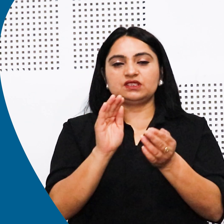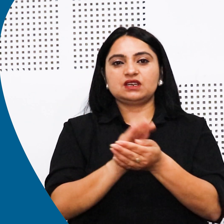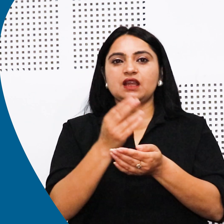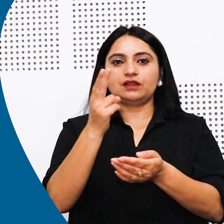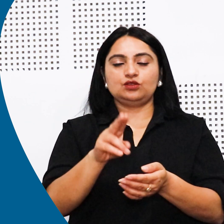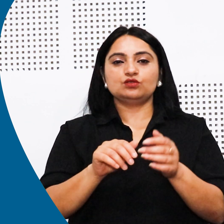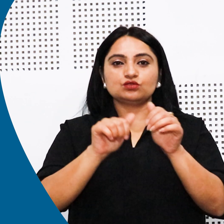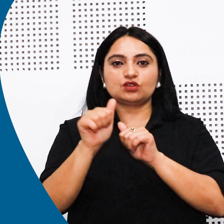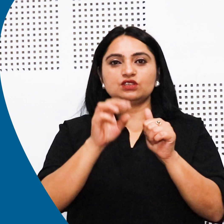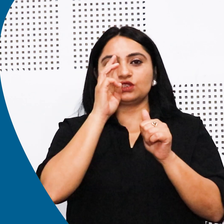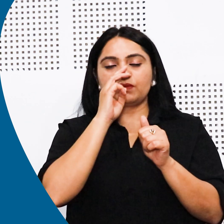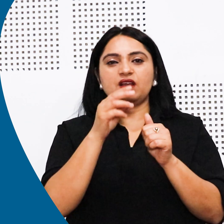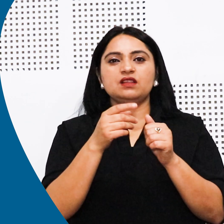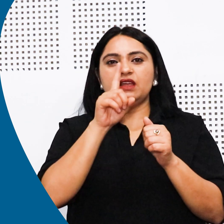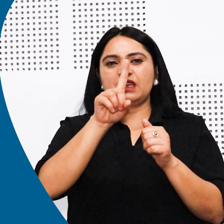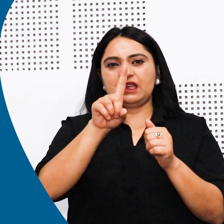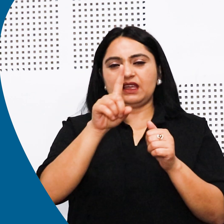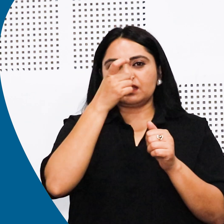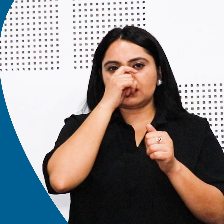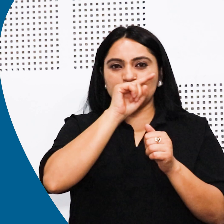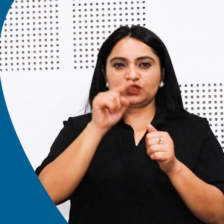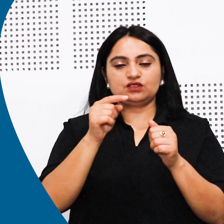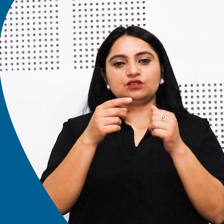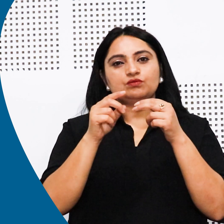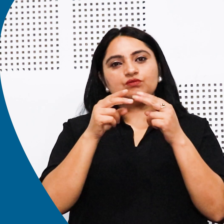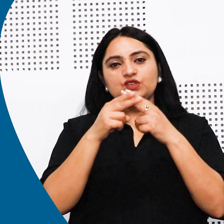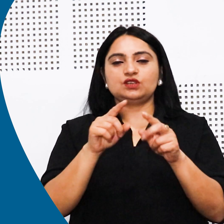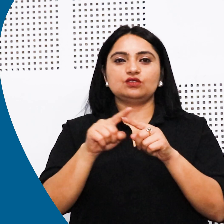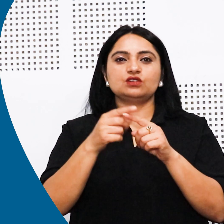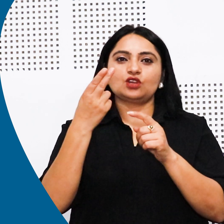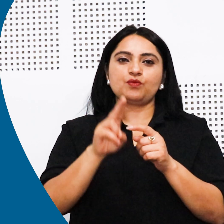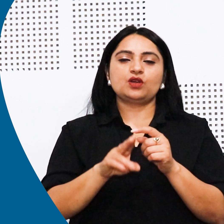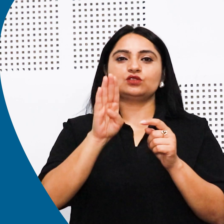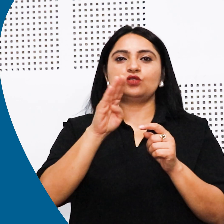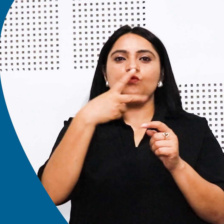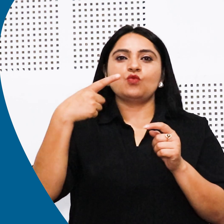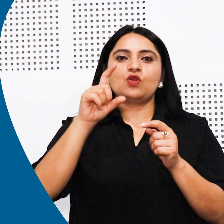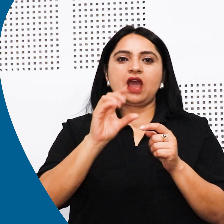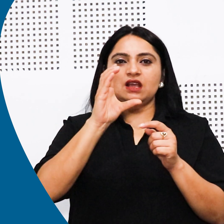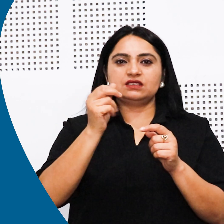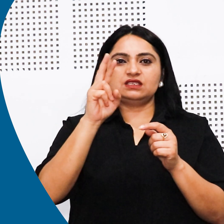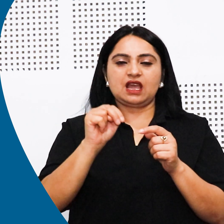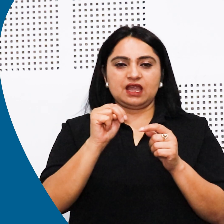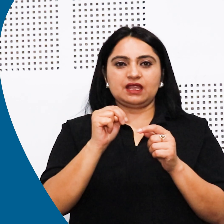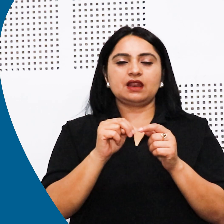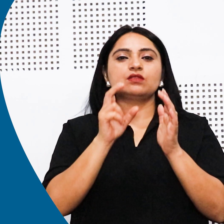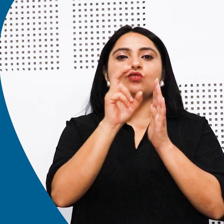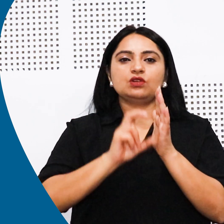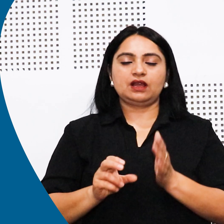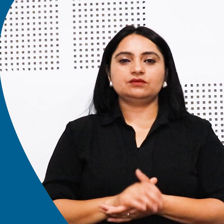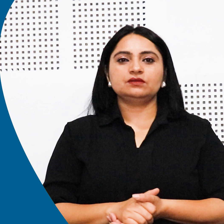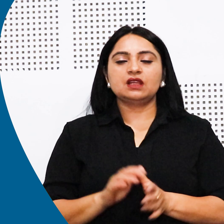गरेको थियो, जसमा 100% रकम खर्च भएको छ। बुना घिमिरे, CIN रेडियो सैलुङ,